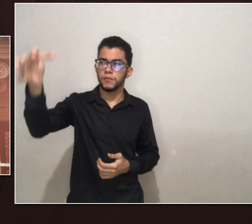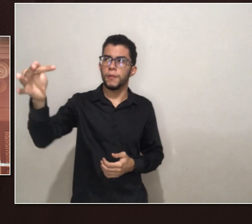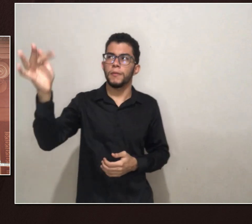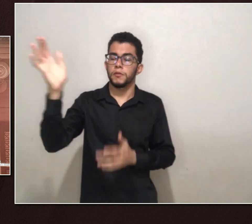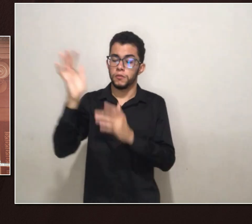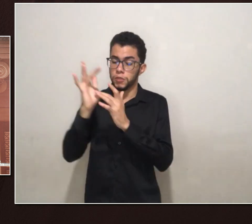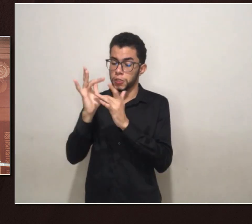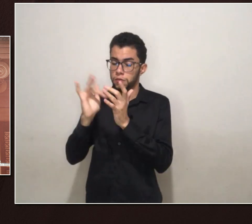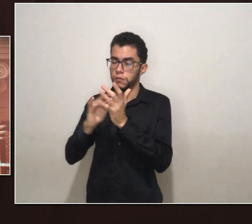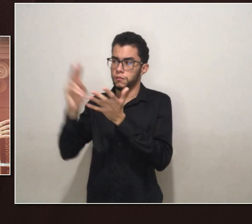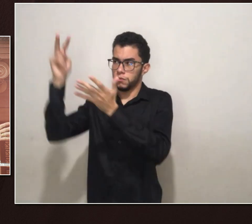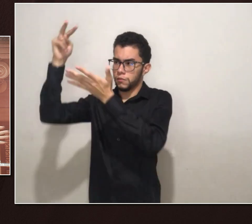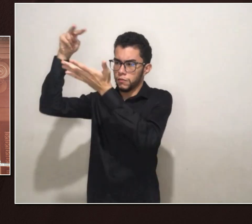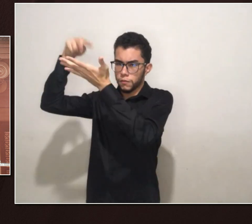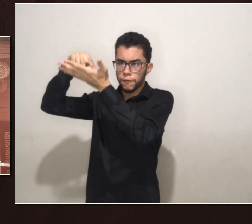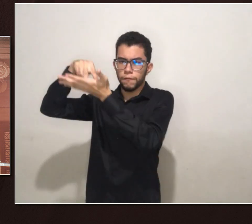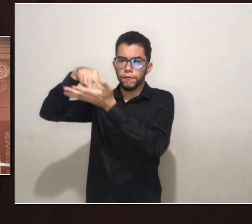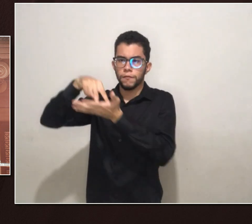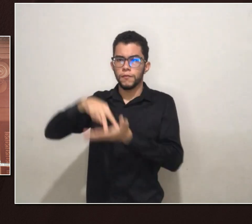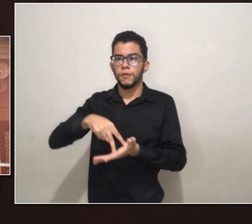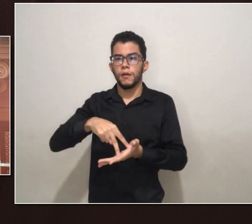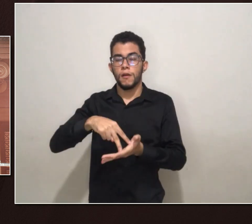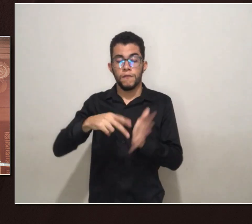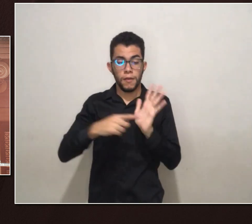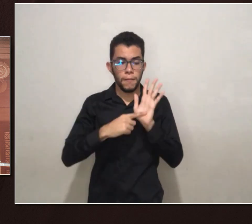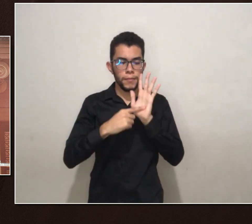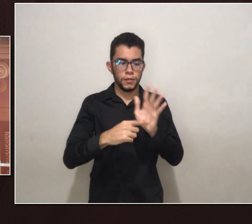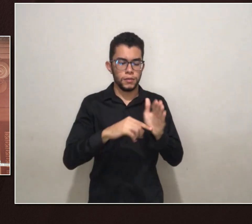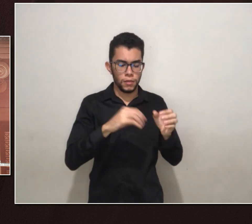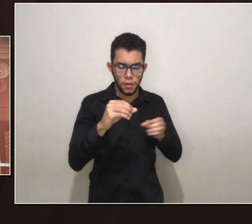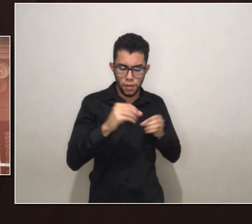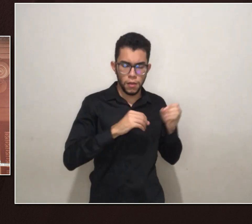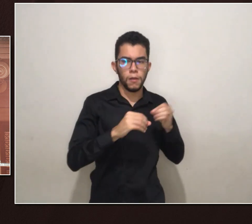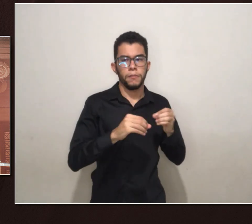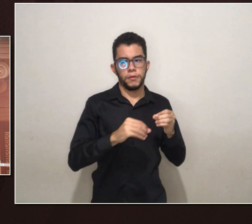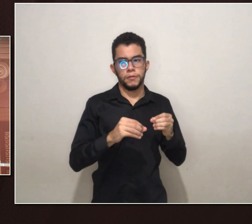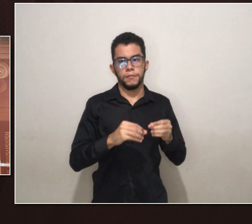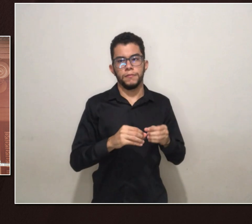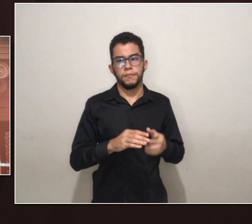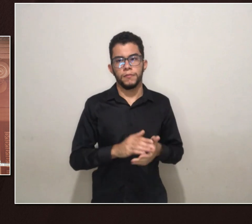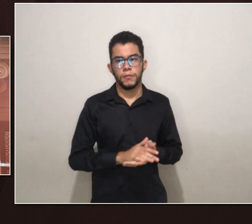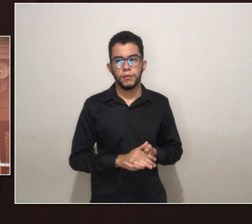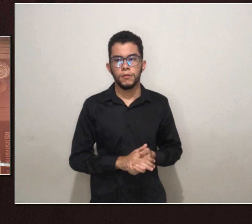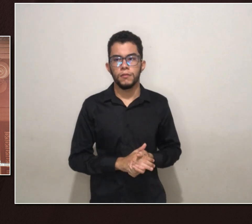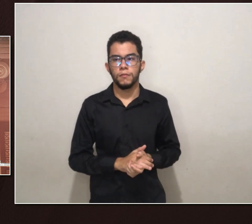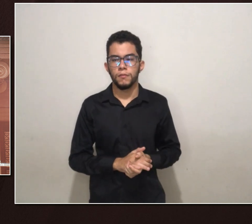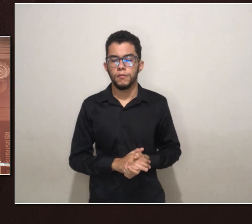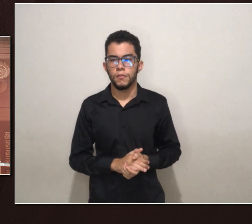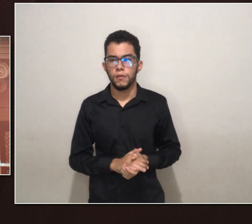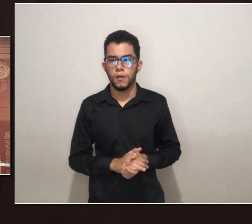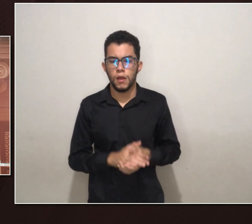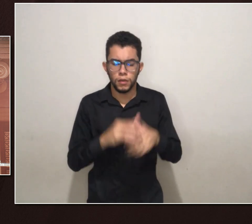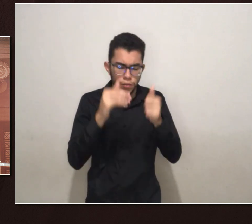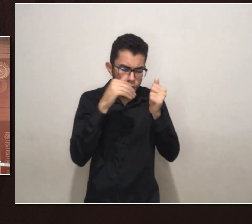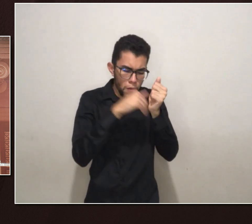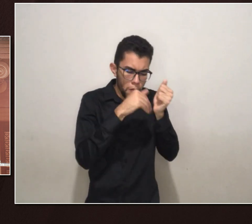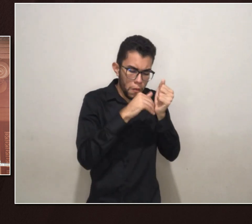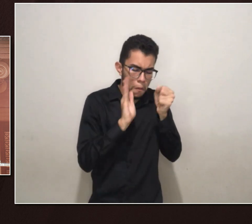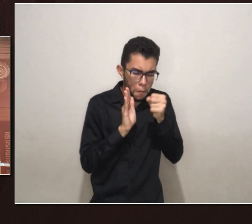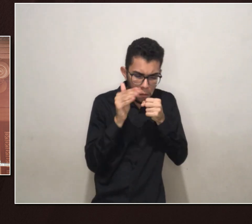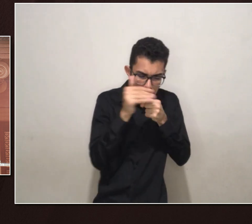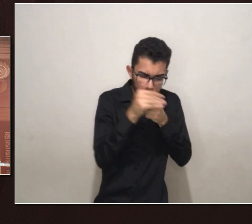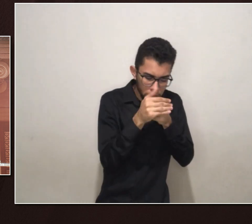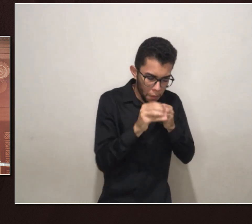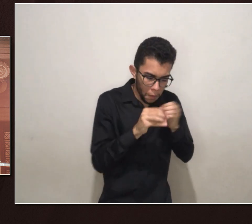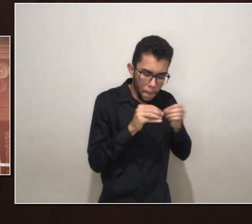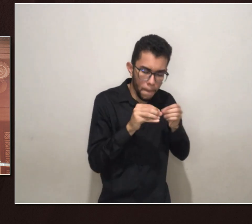voltar, o dia vai manifestar tudo isso. Naquele dia, nada vai ficar oculto. Aquilo que, né, está